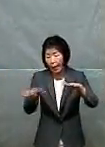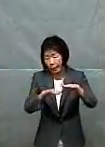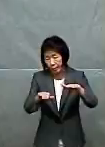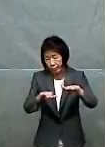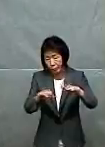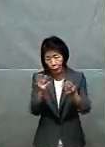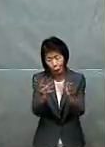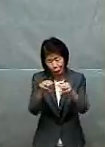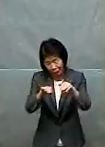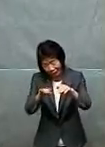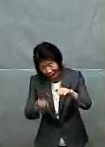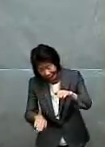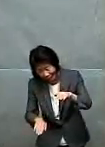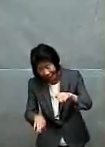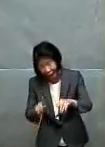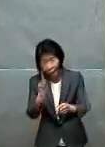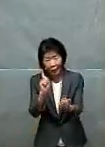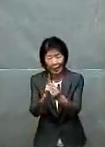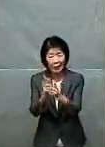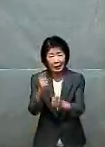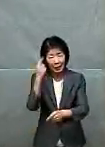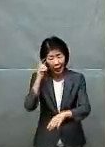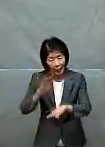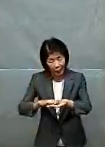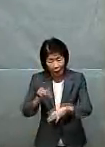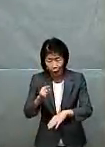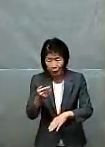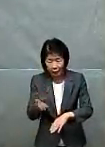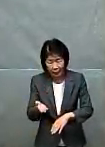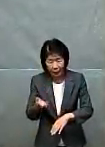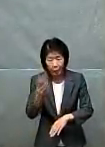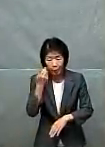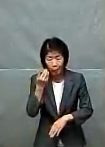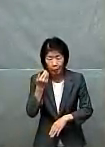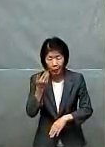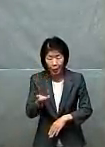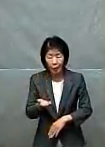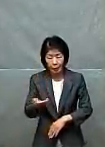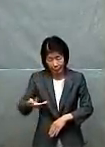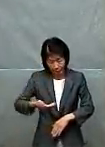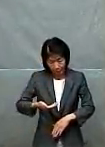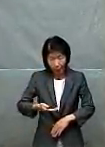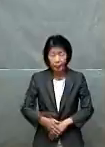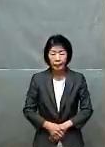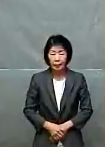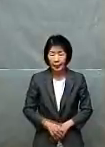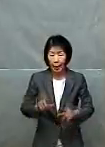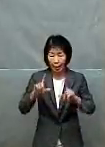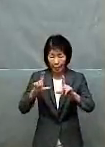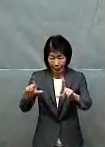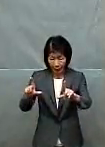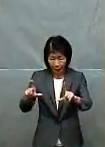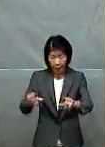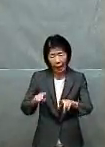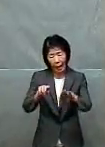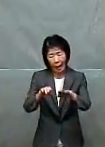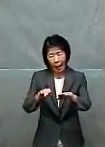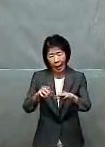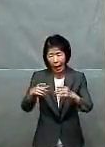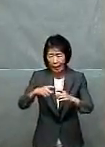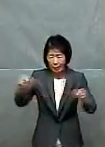ているということについてはいかがお考えでしょうか。 はい、全国平均より下回っているということについてはやは